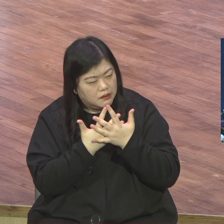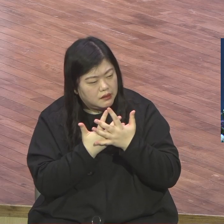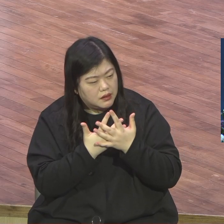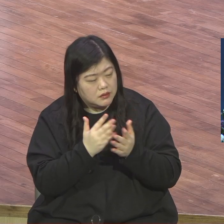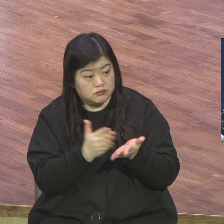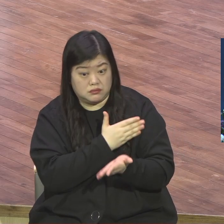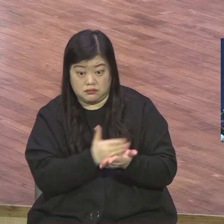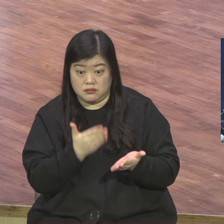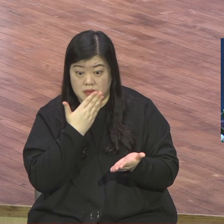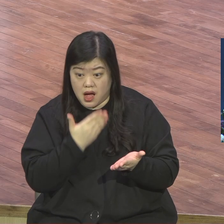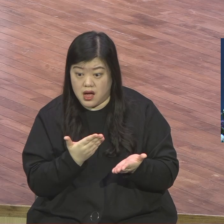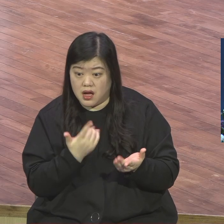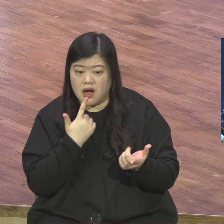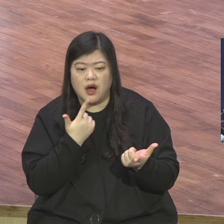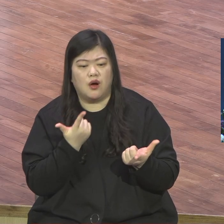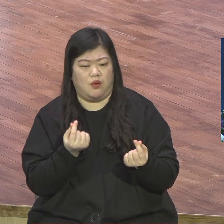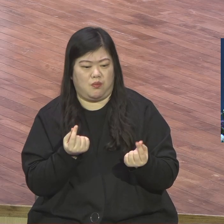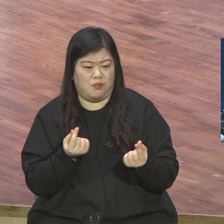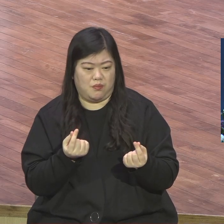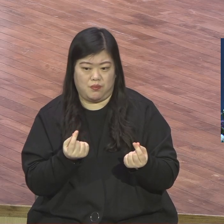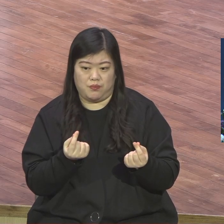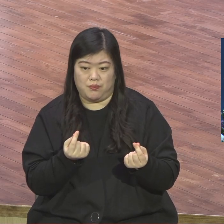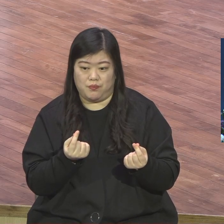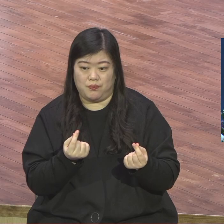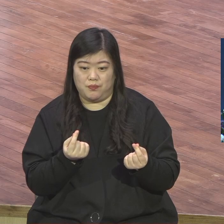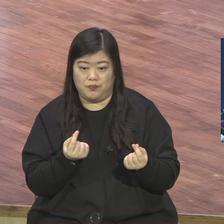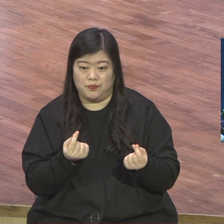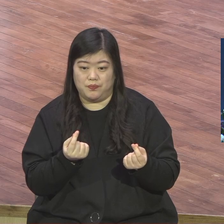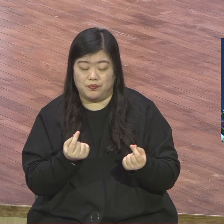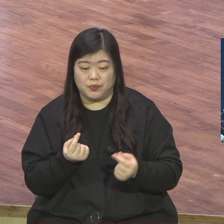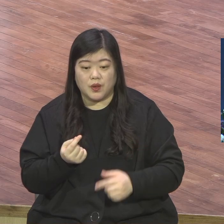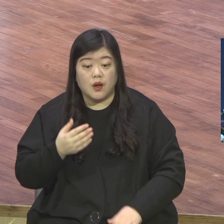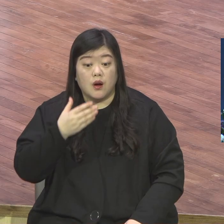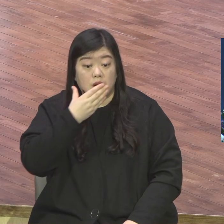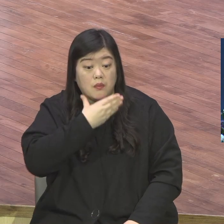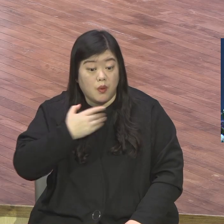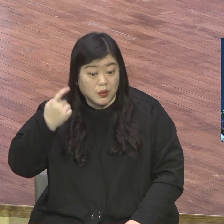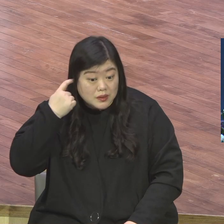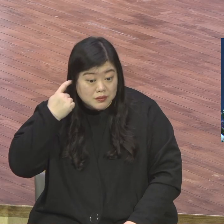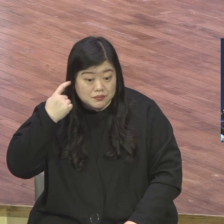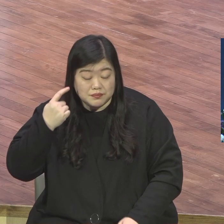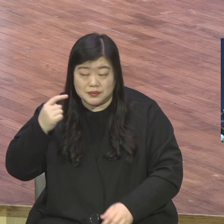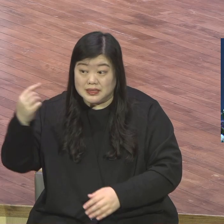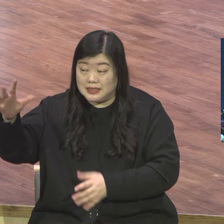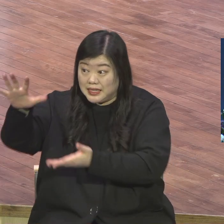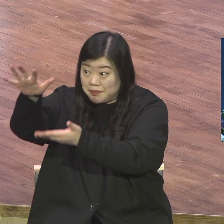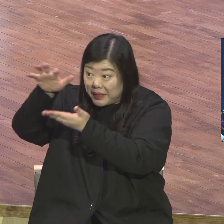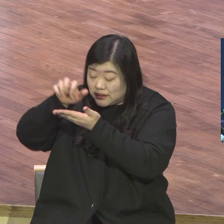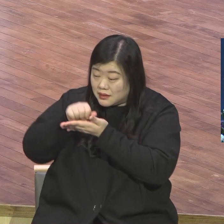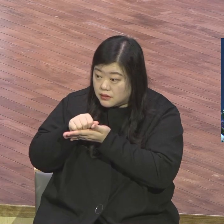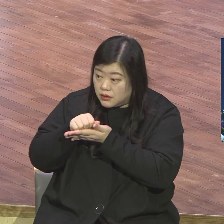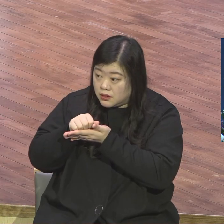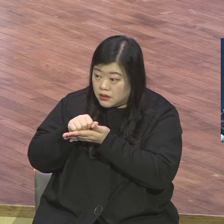쉽게 설명하면 복음을 사실적으로 누리는 삶을 살아라.